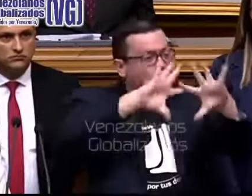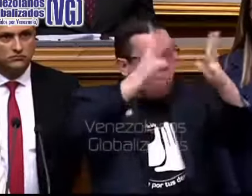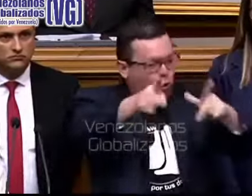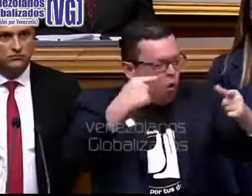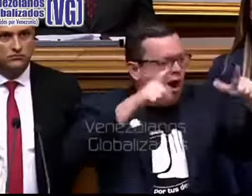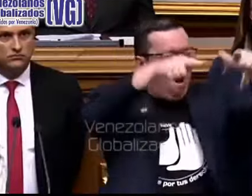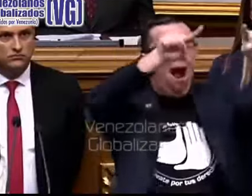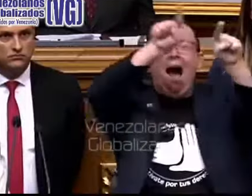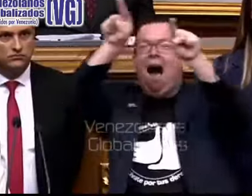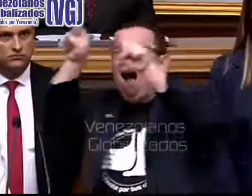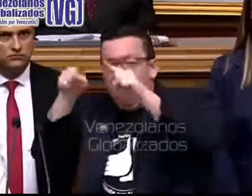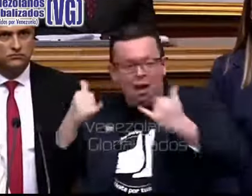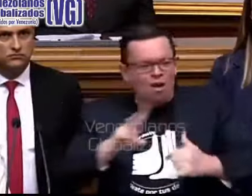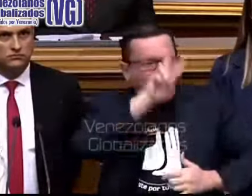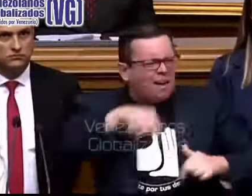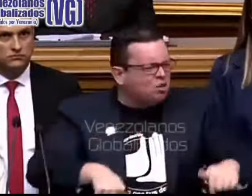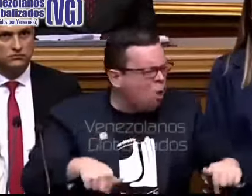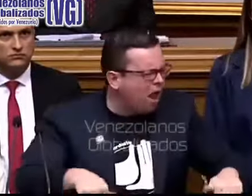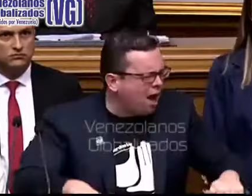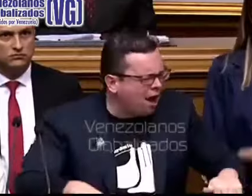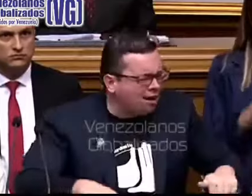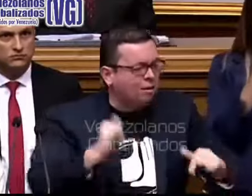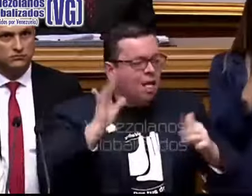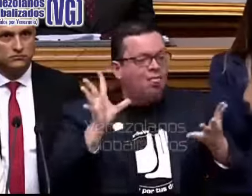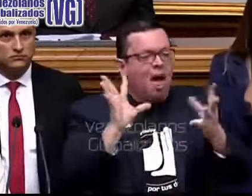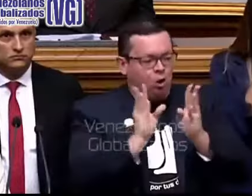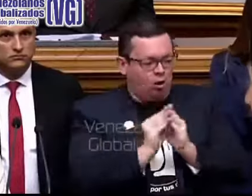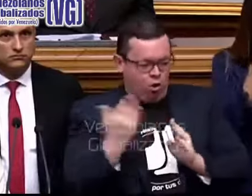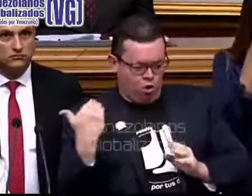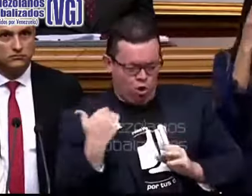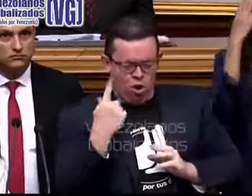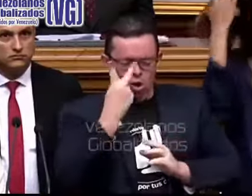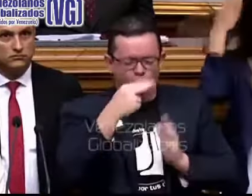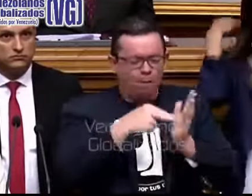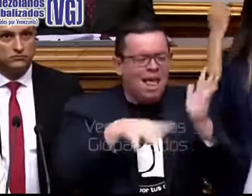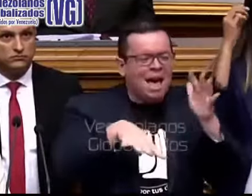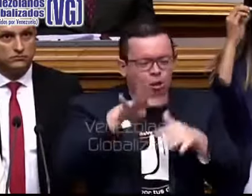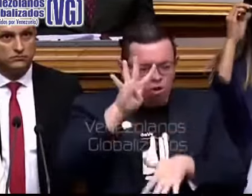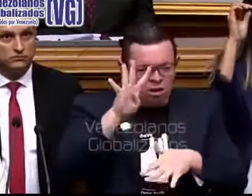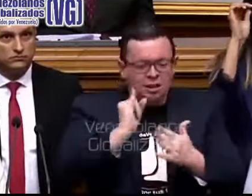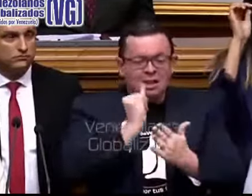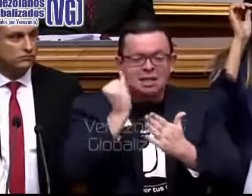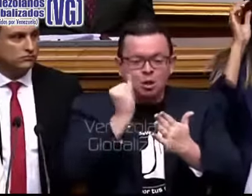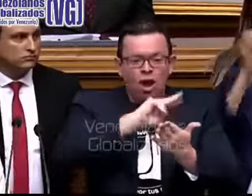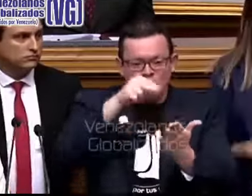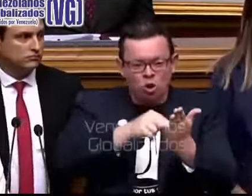consultivo B ante Naciones Unidas. Esta es la visión mundial, pero la visión venezolana, bueno, de acuerdo a